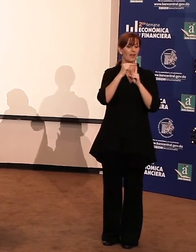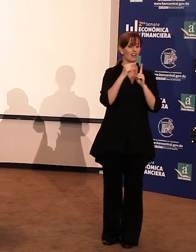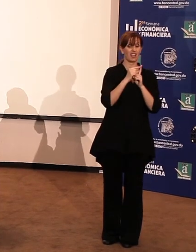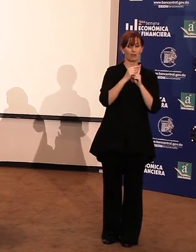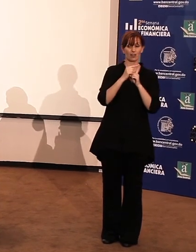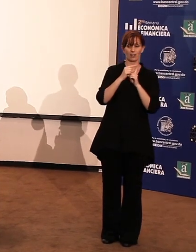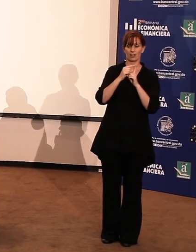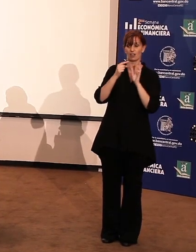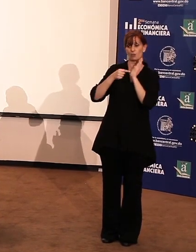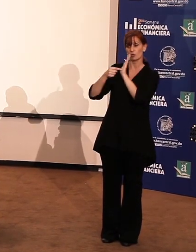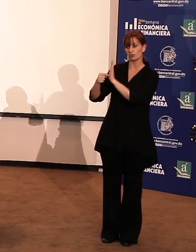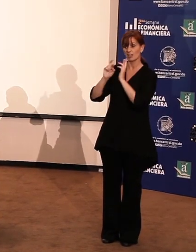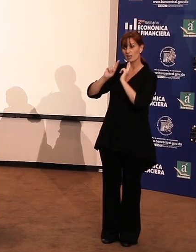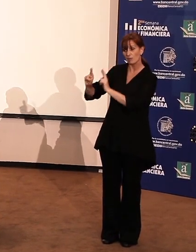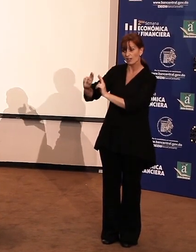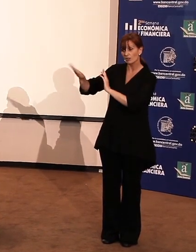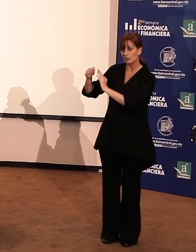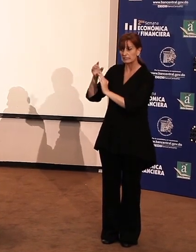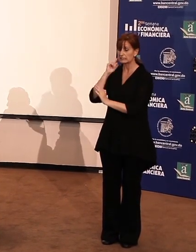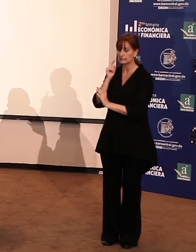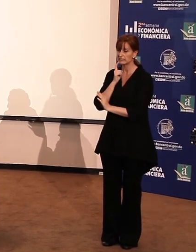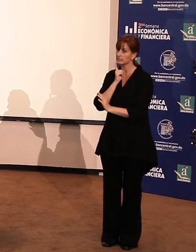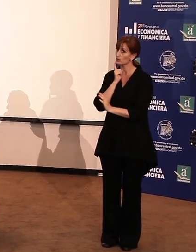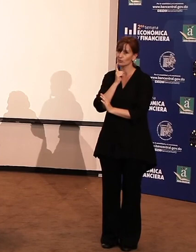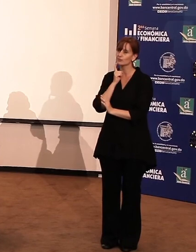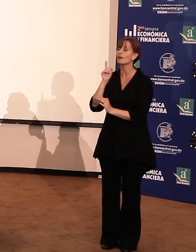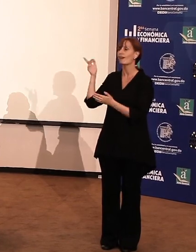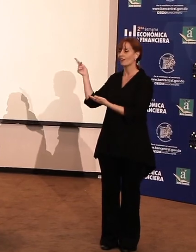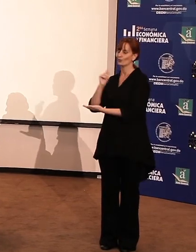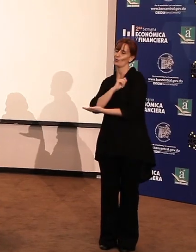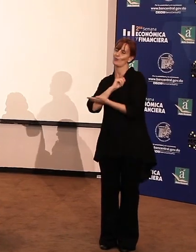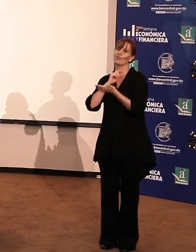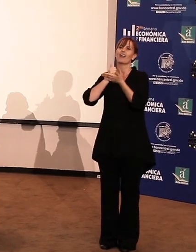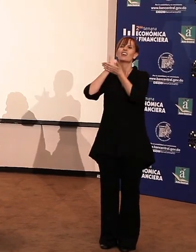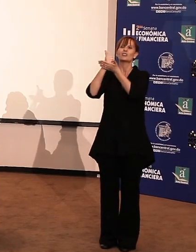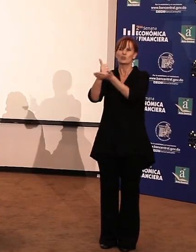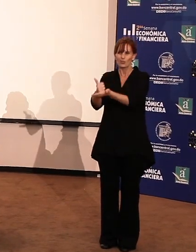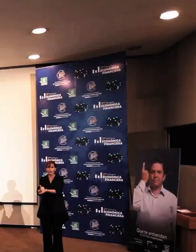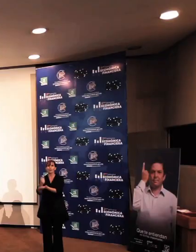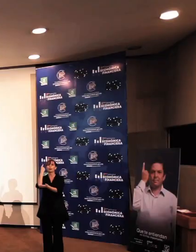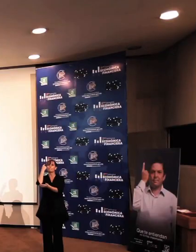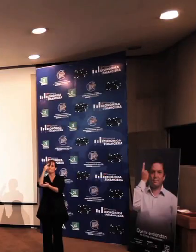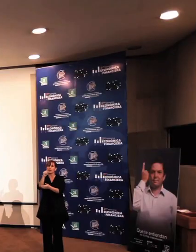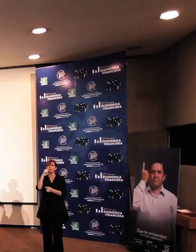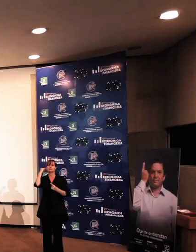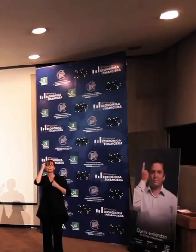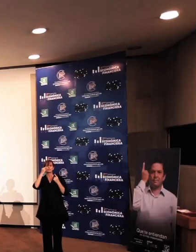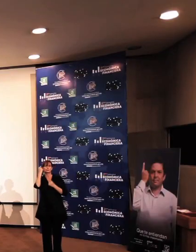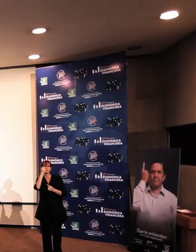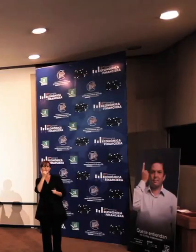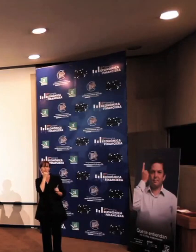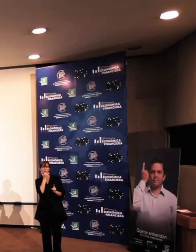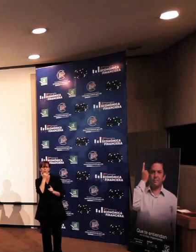como diría cuando todas esas a veces prejuicios prejuicios